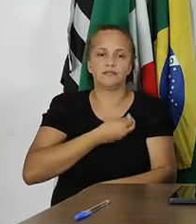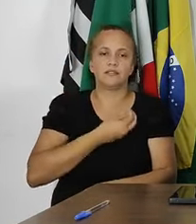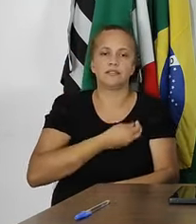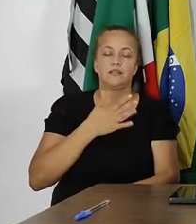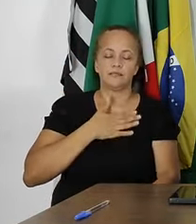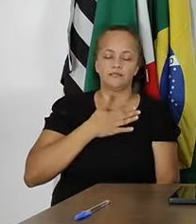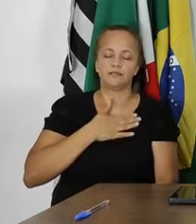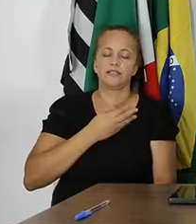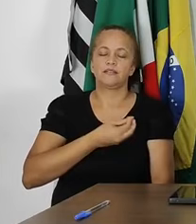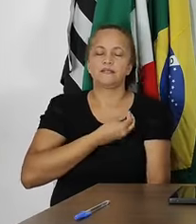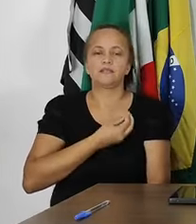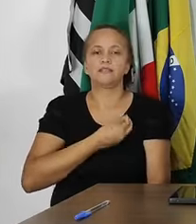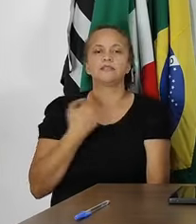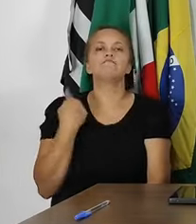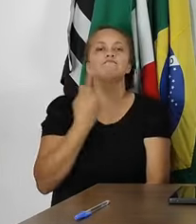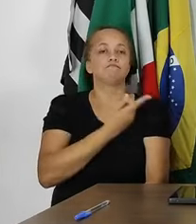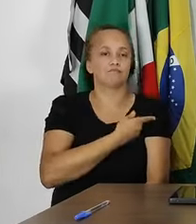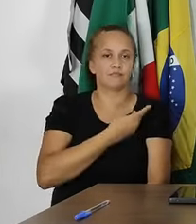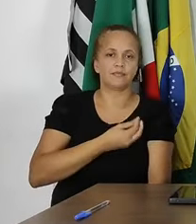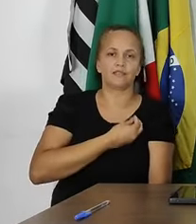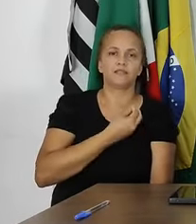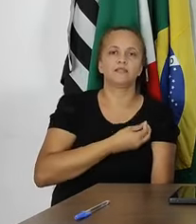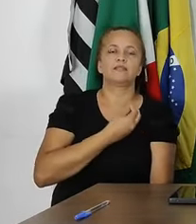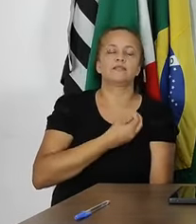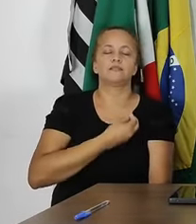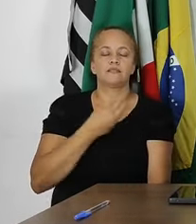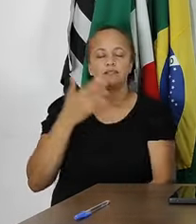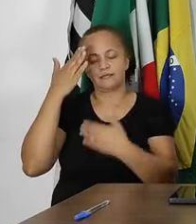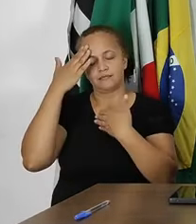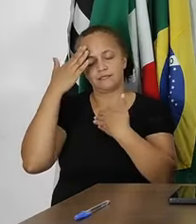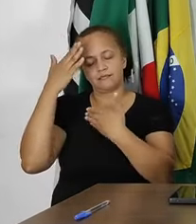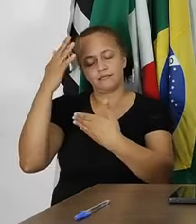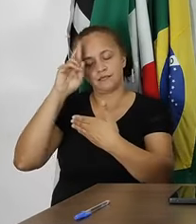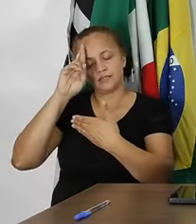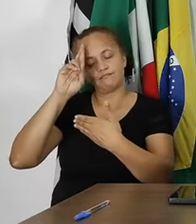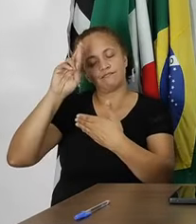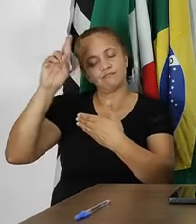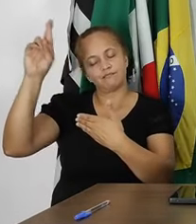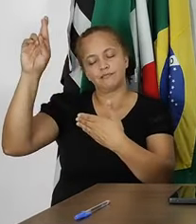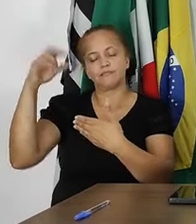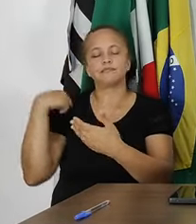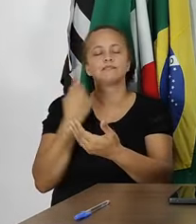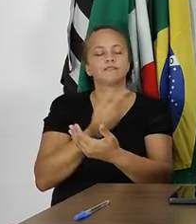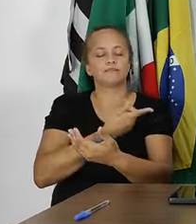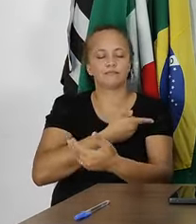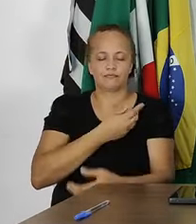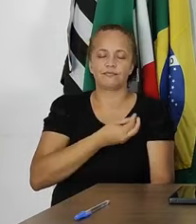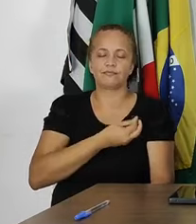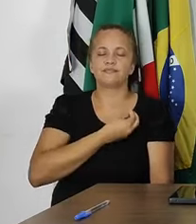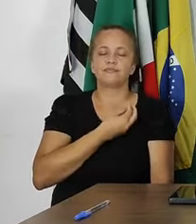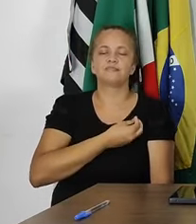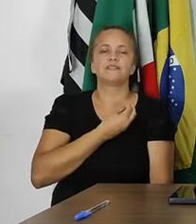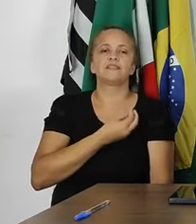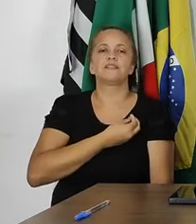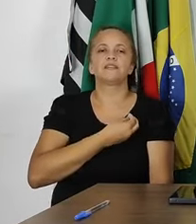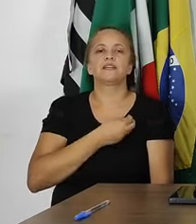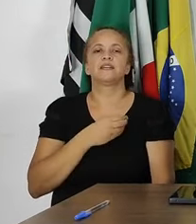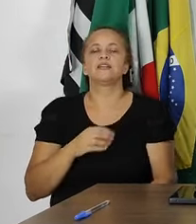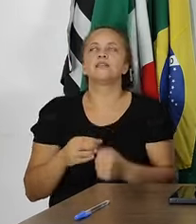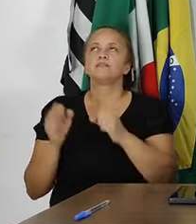vidas. Agradecer a Deus pela oportunidade e privilégio de vivermos de uma maneira tal, onde Ele